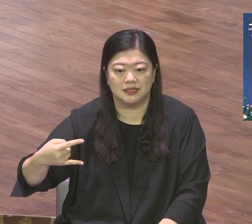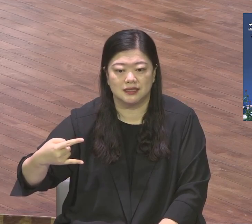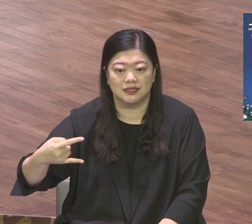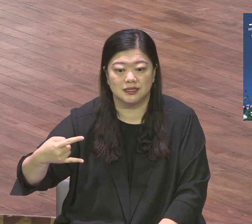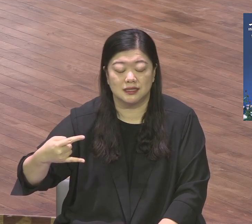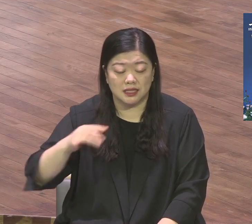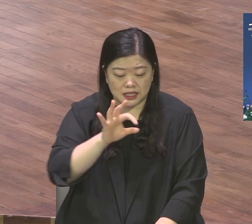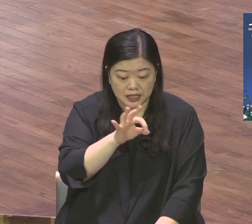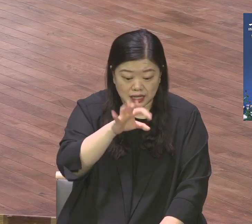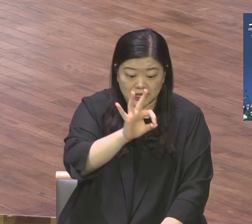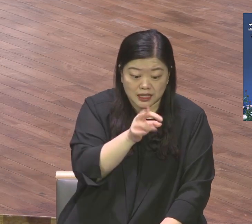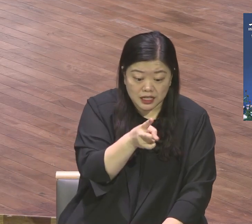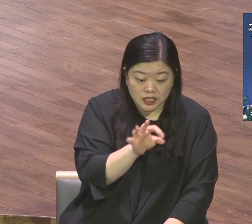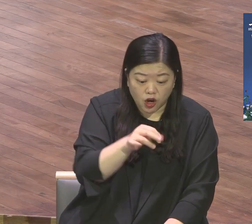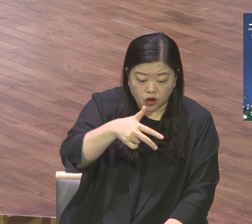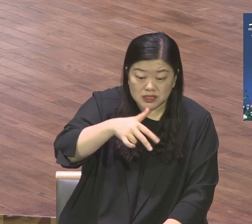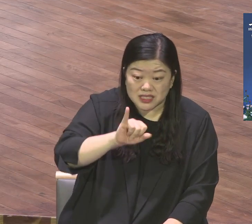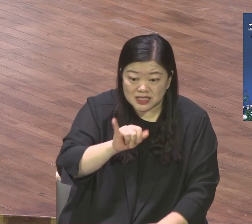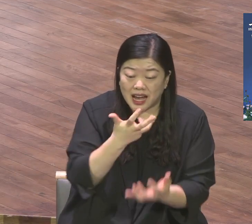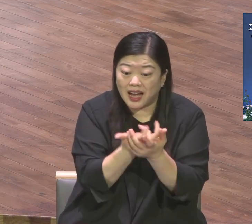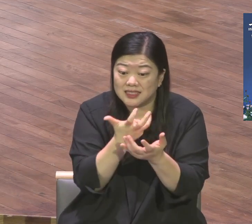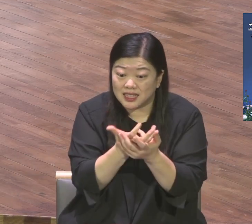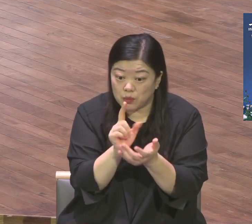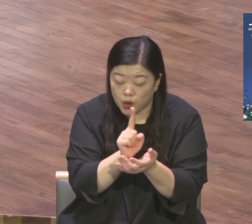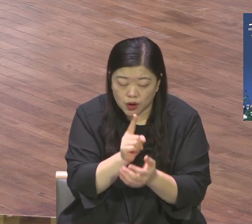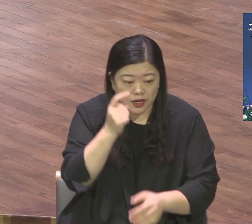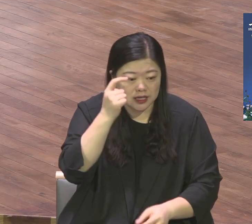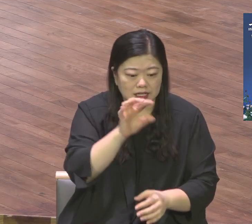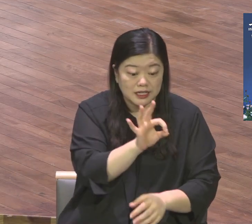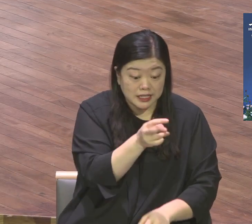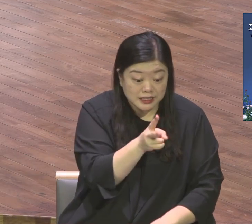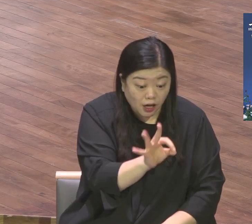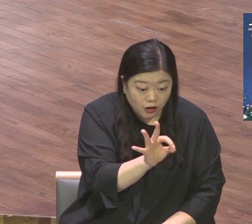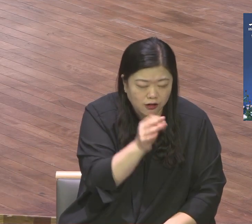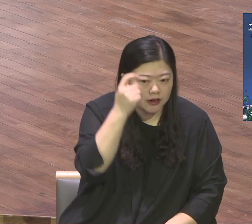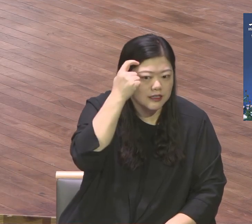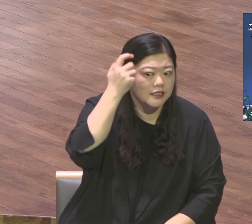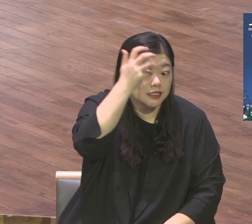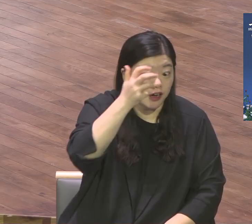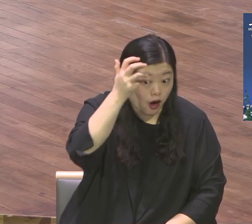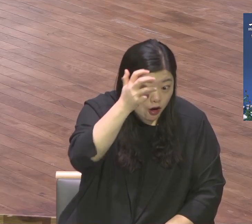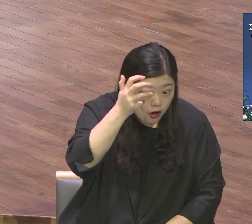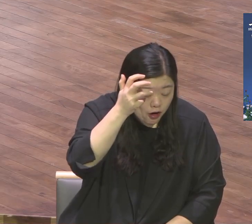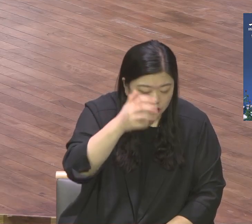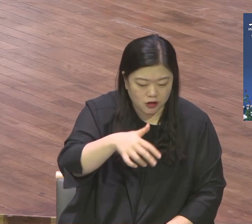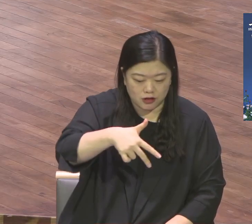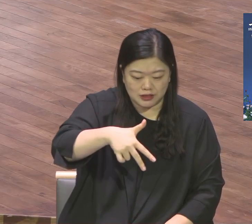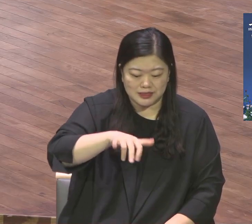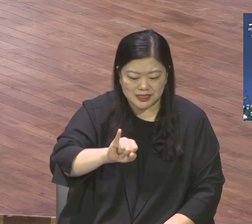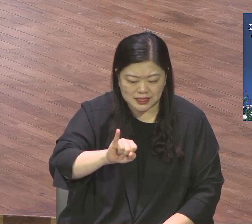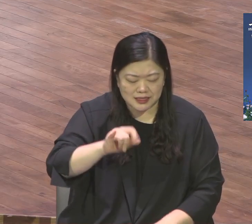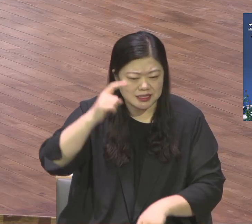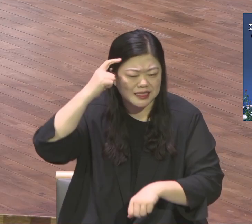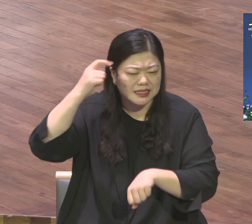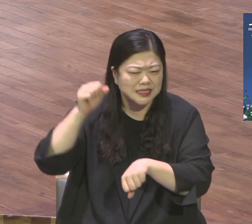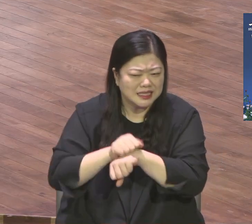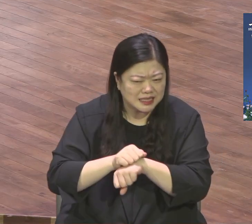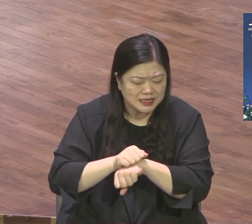무슨 무엇을 말하느냐? 문자적으로 영적 지혜주의지요. 영지주의. 영적